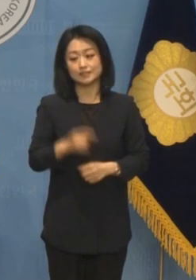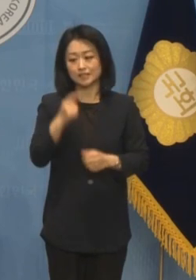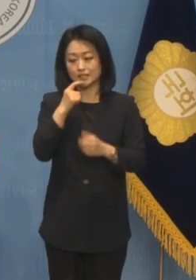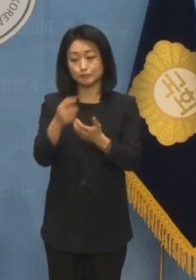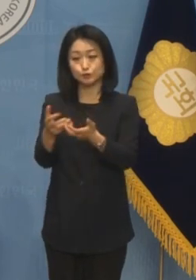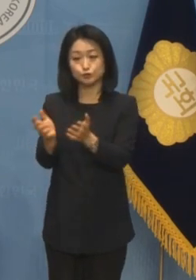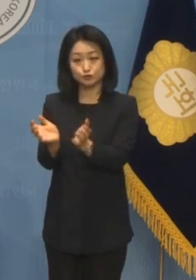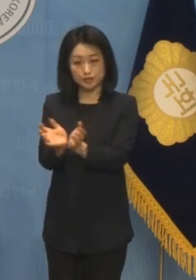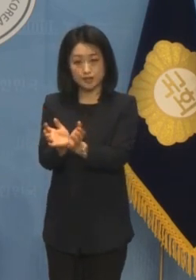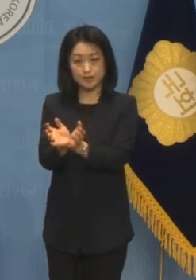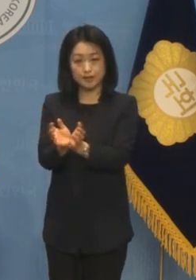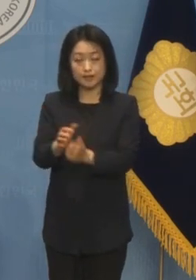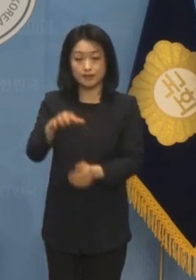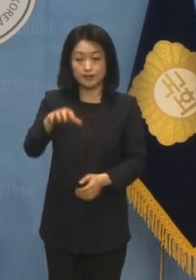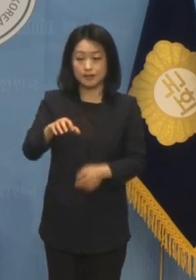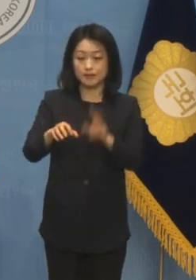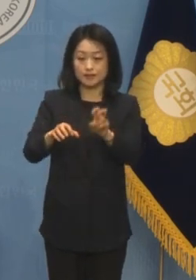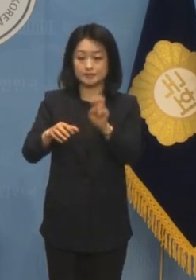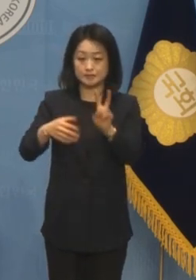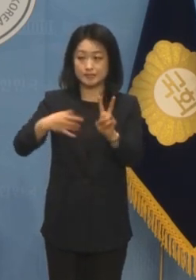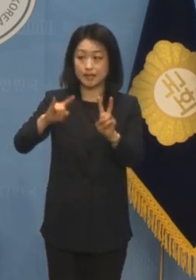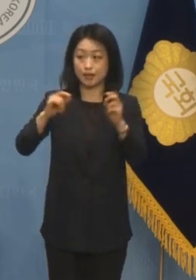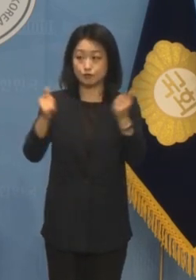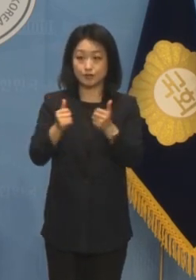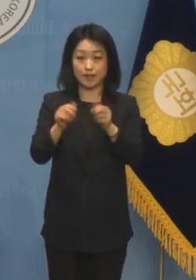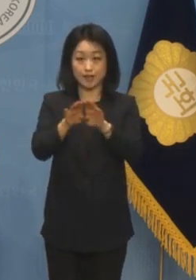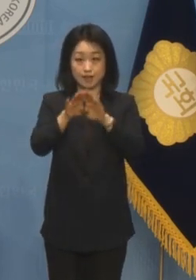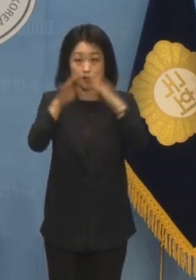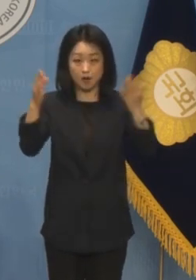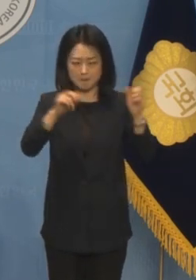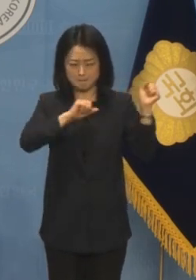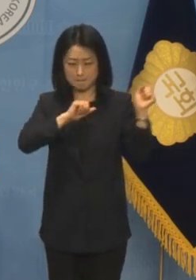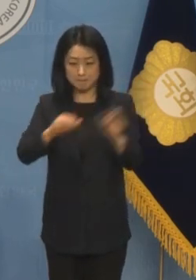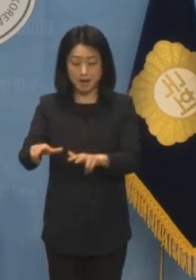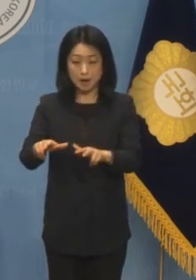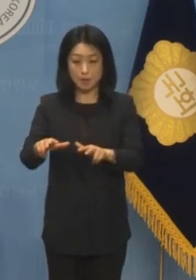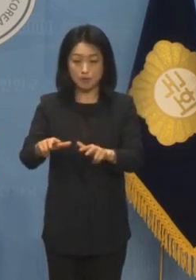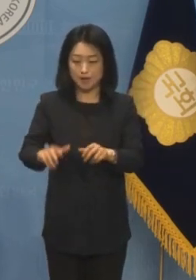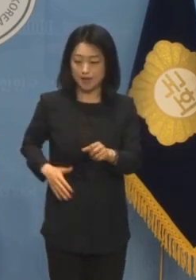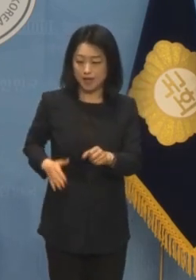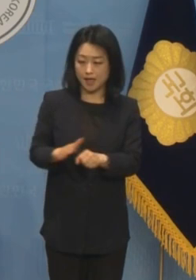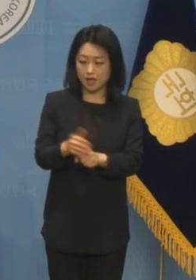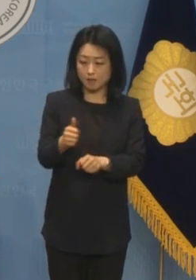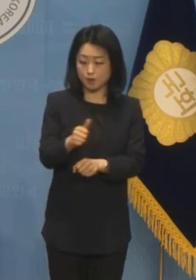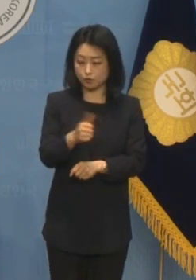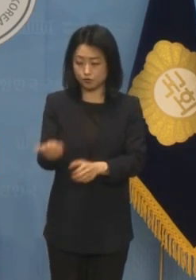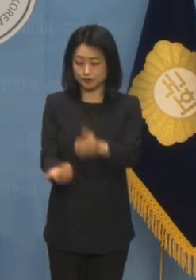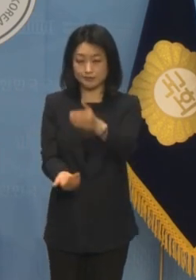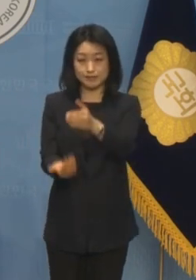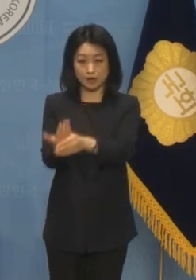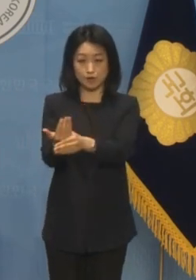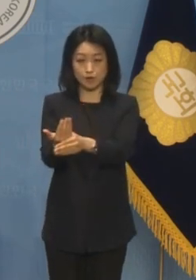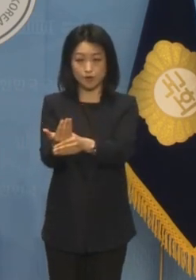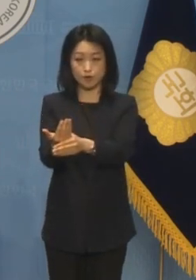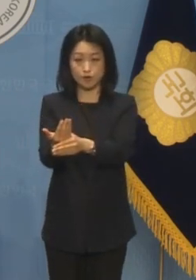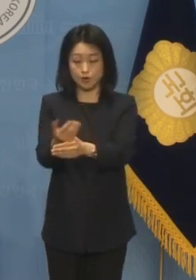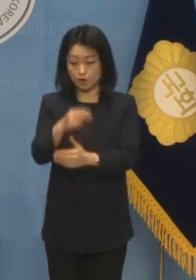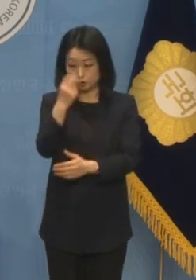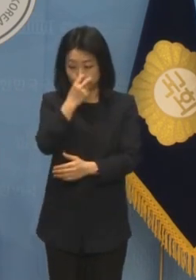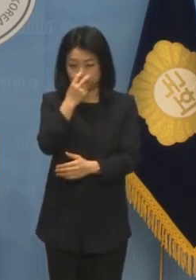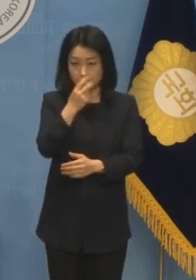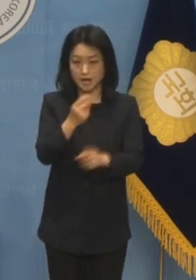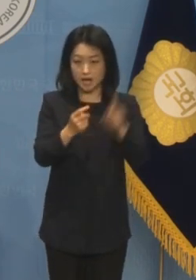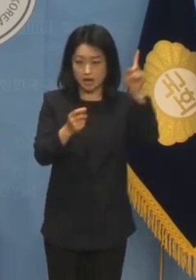더불어민주당은 22대 국회가 열리는 대로 곧바로 해병대원 순직 사건과 수사